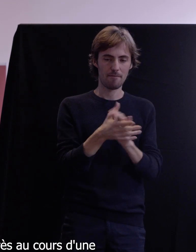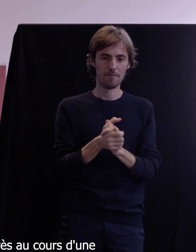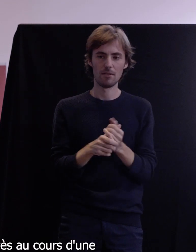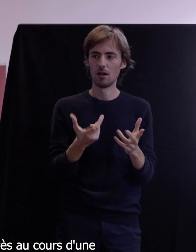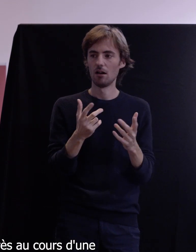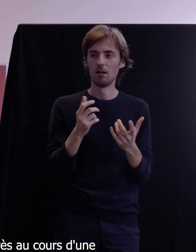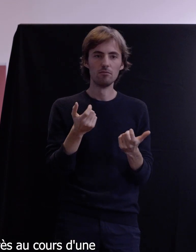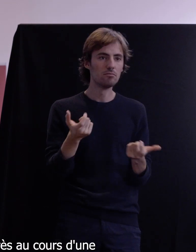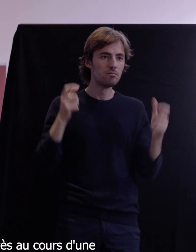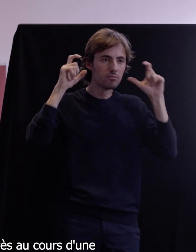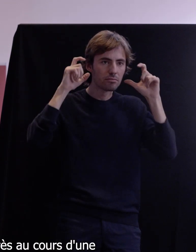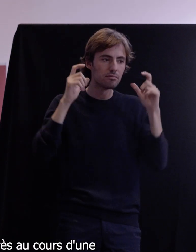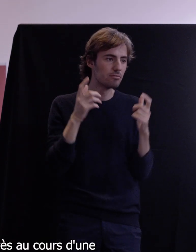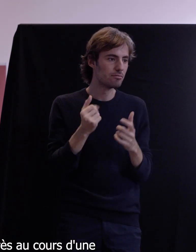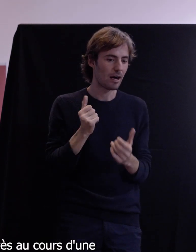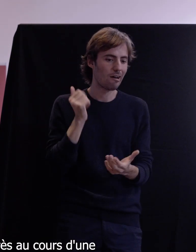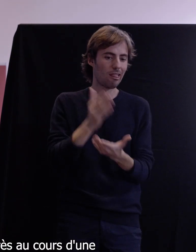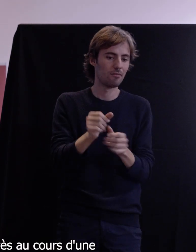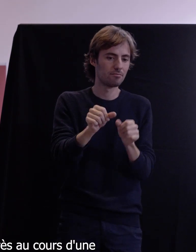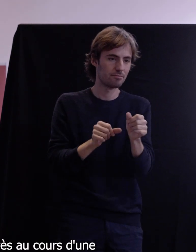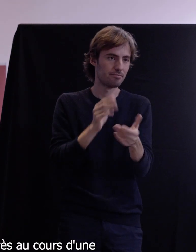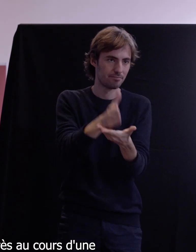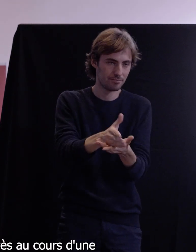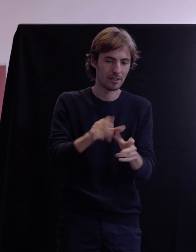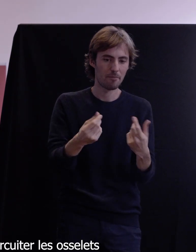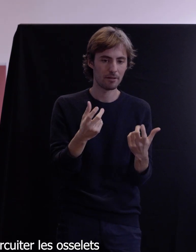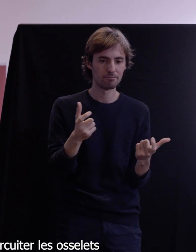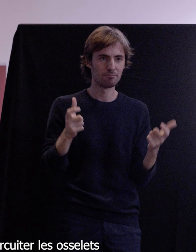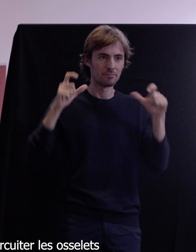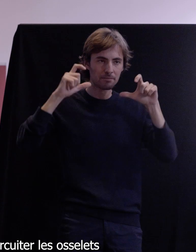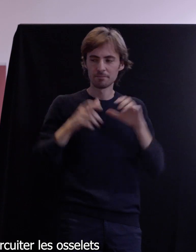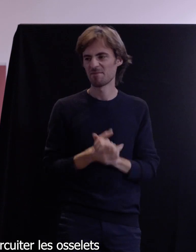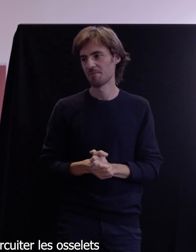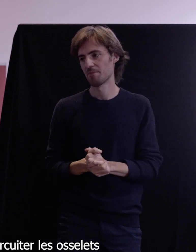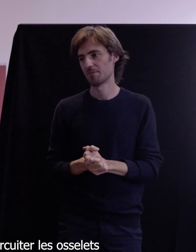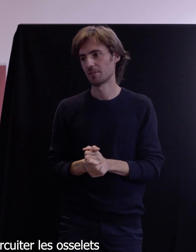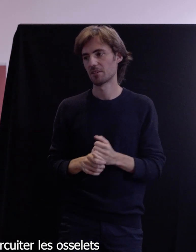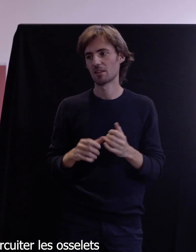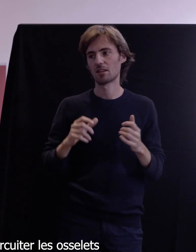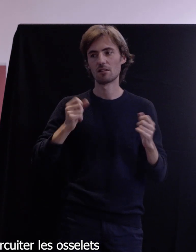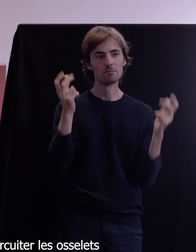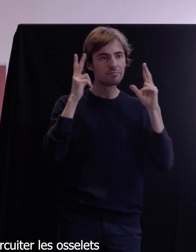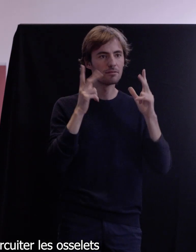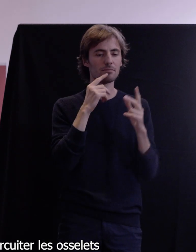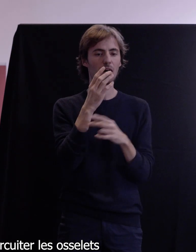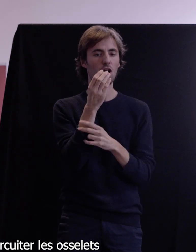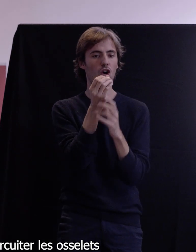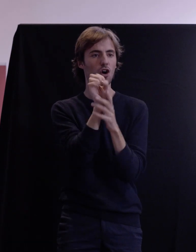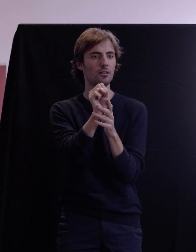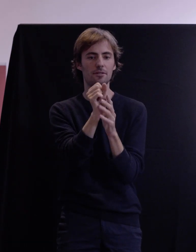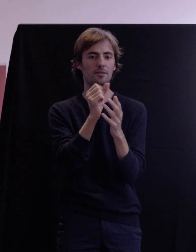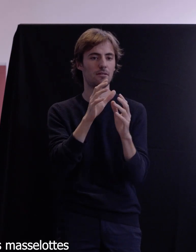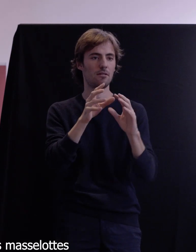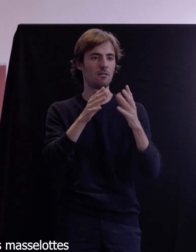les positionne après au cours d'une intervention chirurgicale. Et ça permet de court-circuiter les osselets qui ne fonctionnent pas très